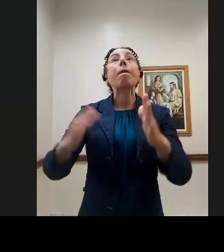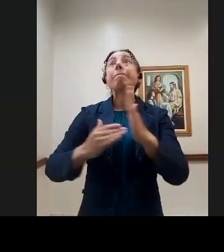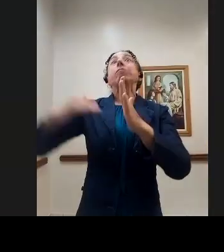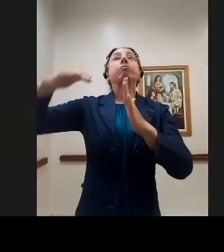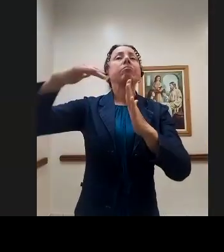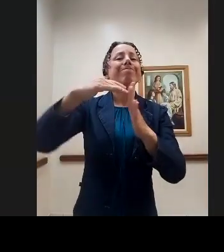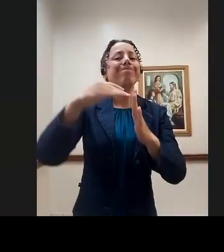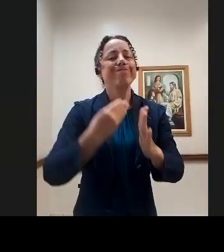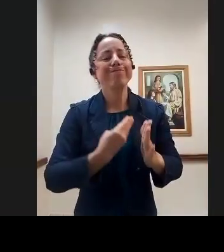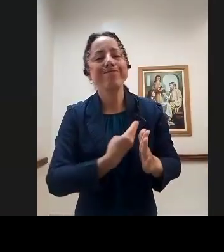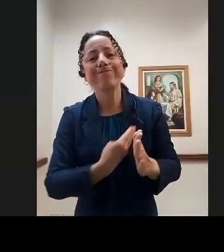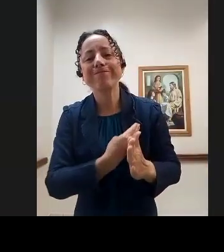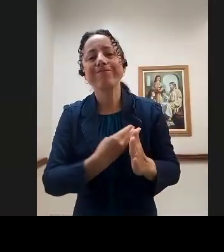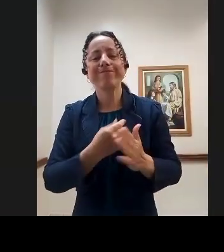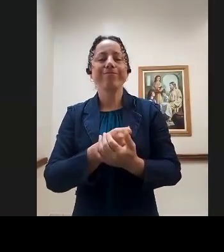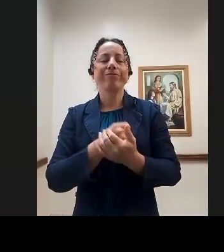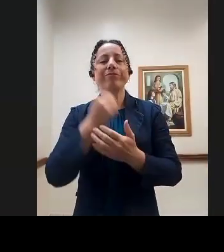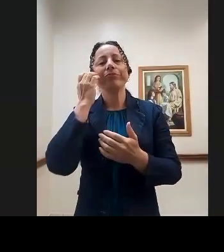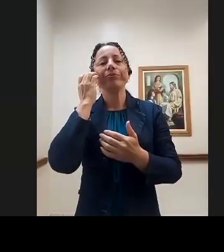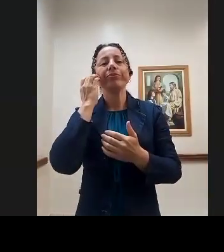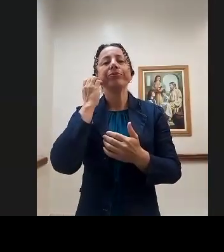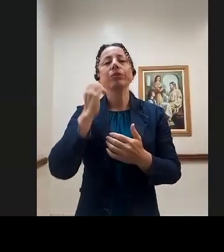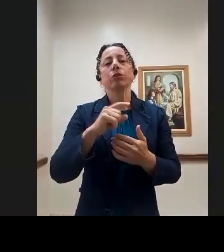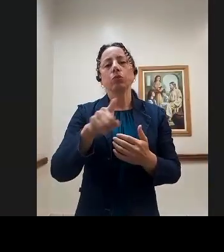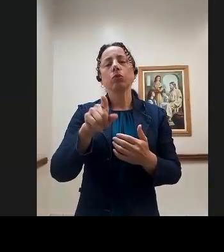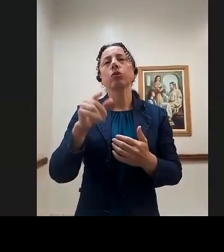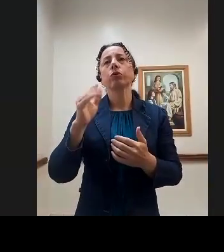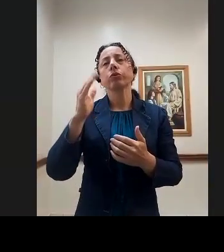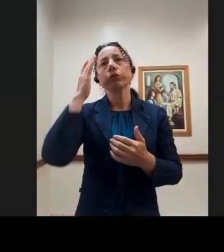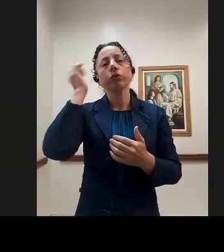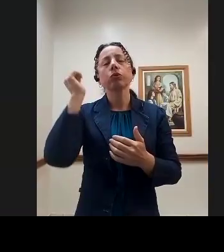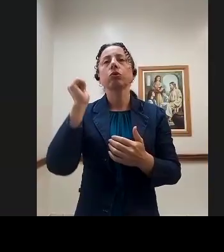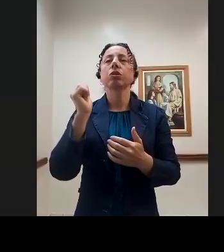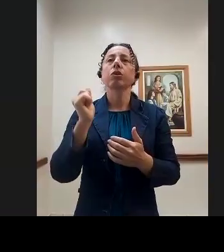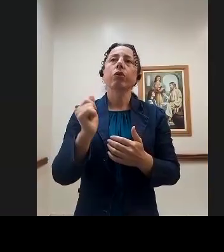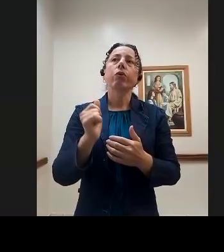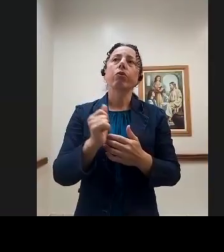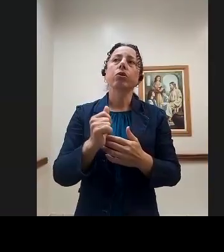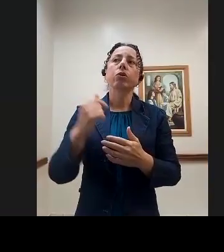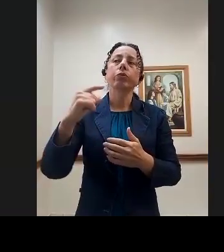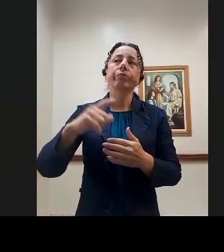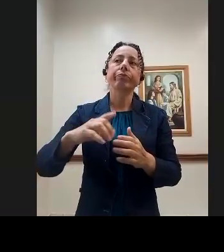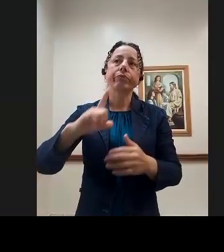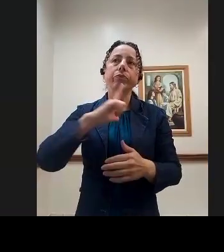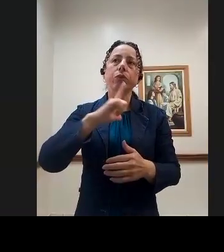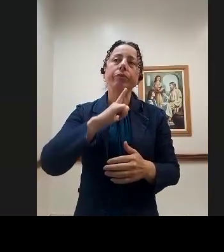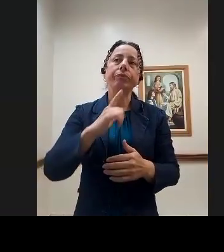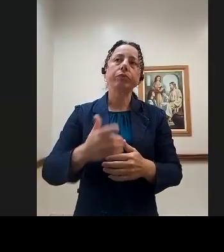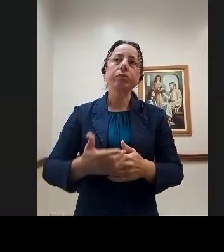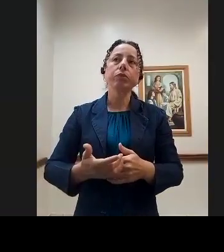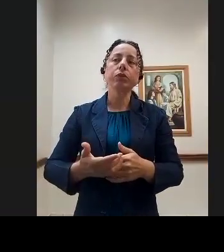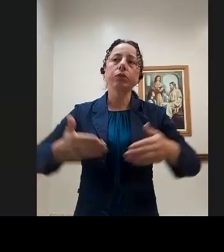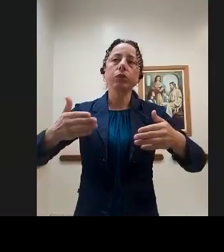Vocês sabem, né? Alguns de vocês sabem que nós tivemos uma perda de uma menina de 6 meses e meio antes do nascimento do nosso primeiro